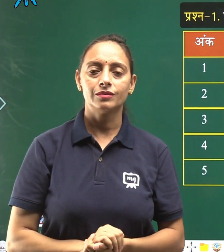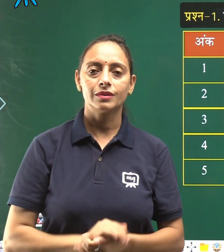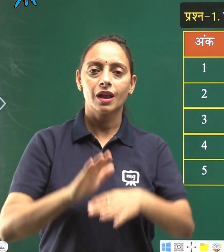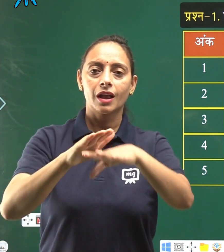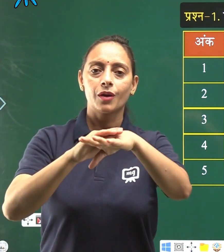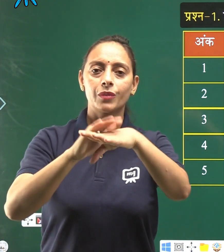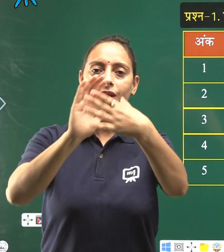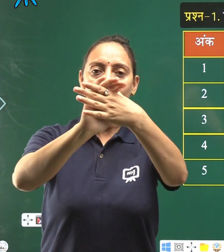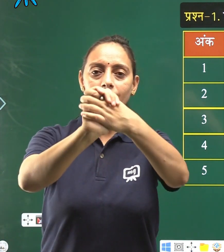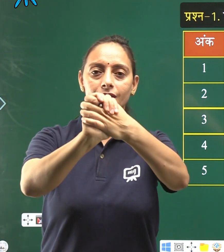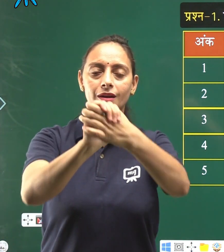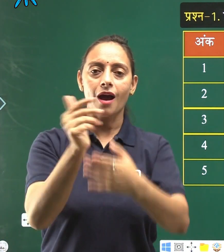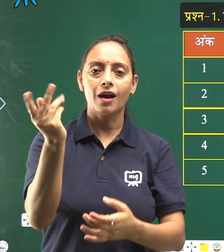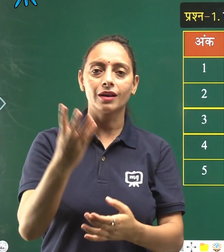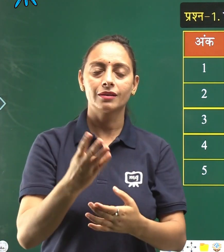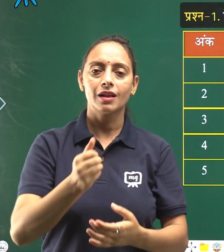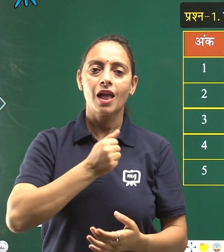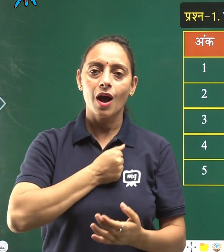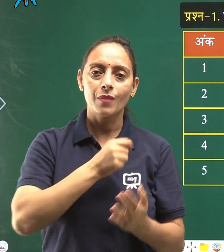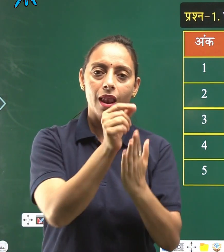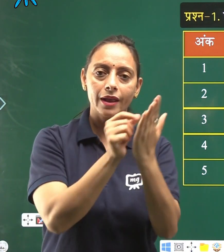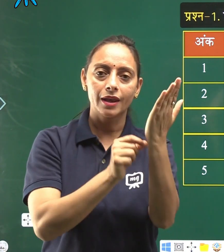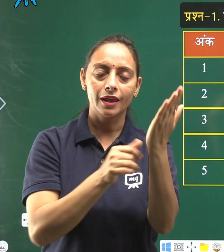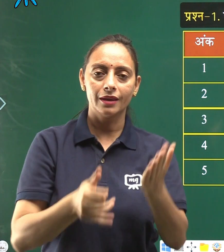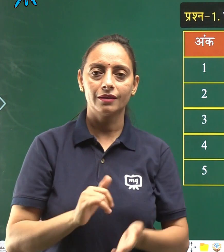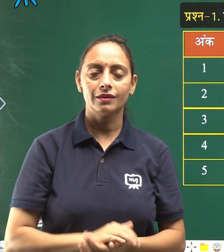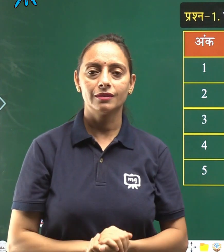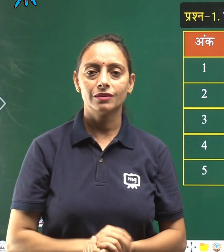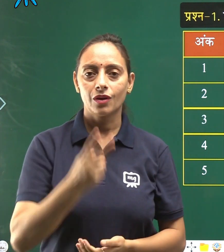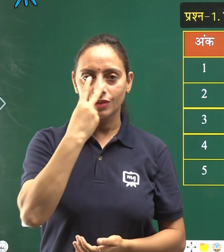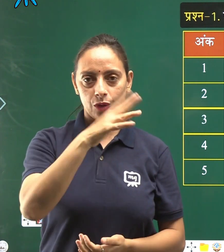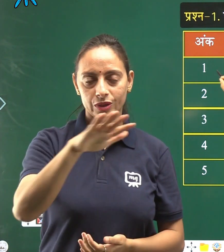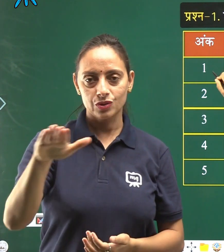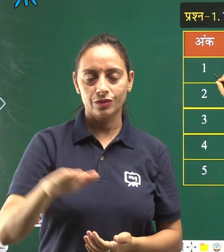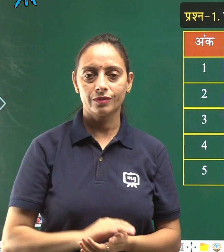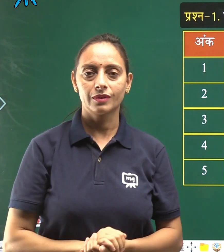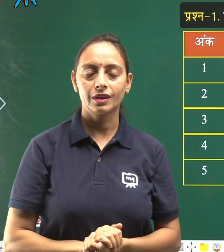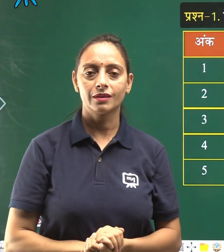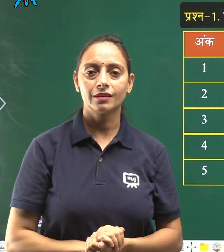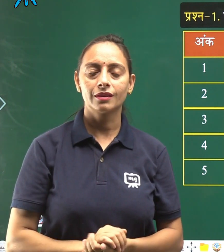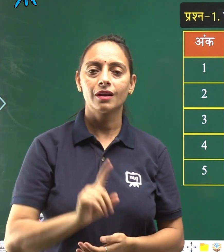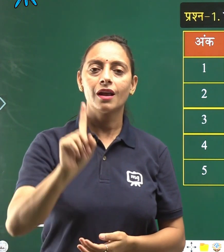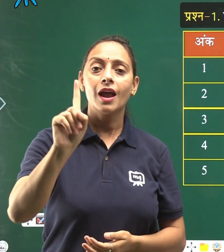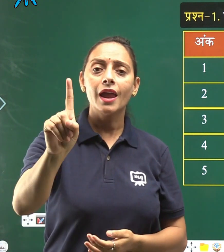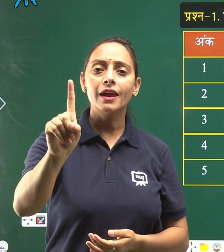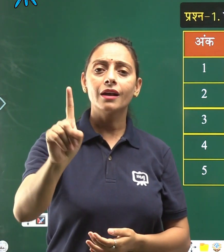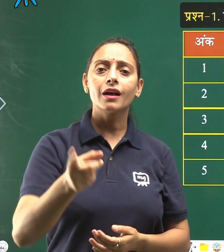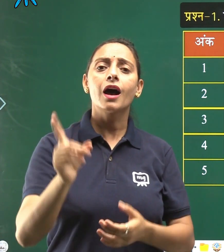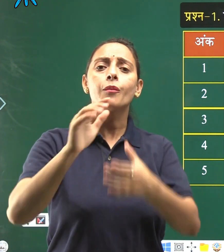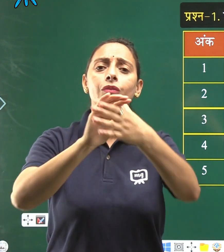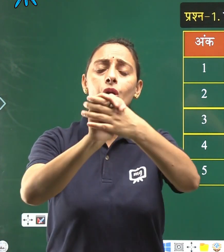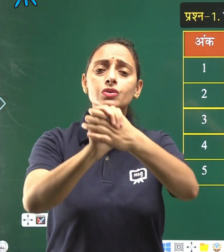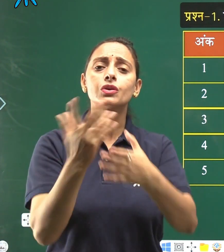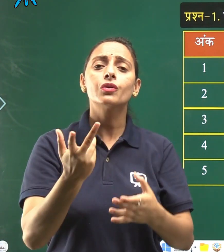परम मित्र अंक हमें लिखने हैं। देखो बच्चों, 1 का परम मित्र कौन सी संख्या